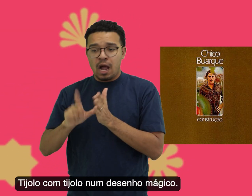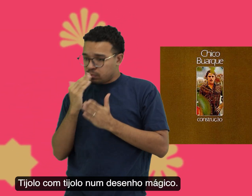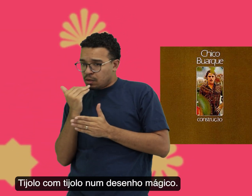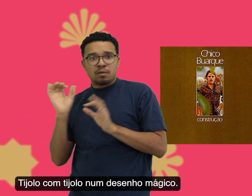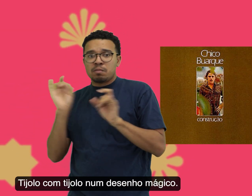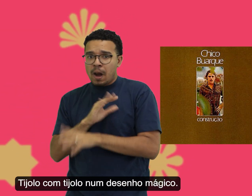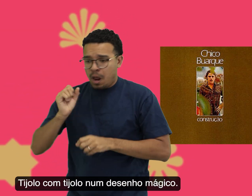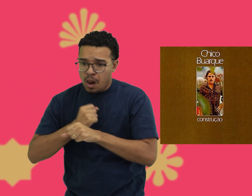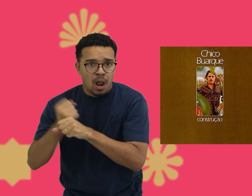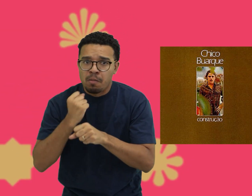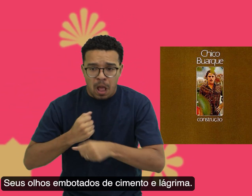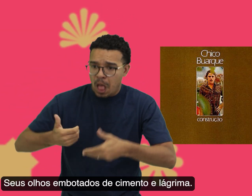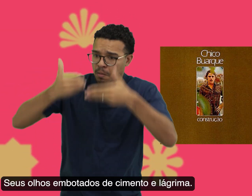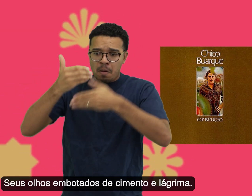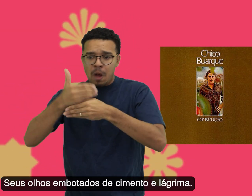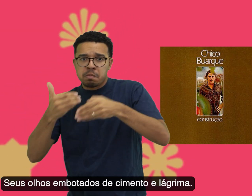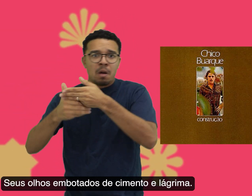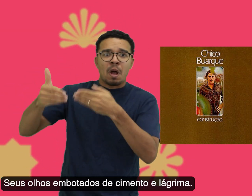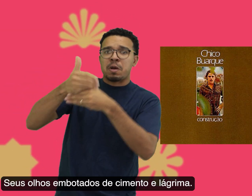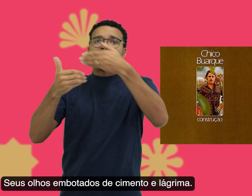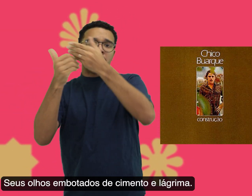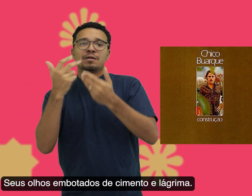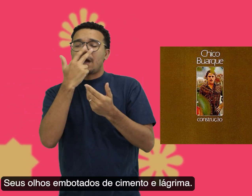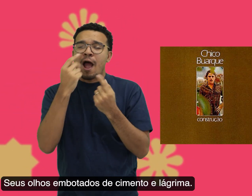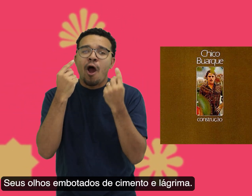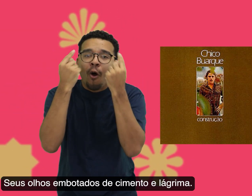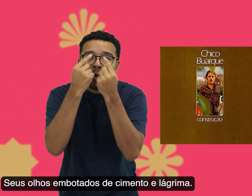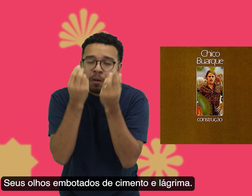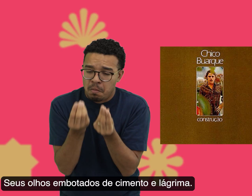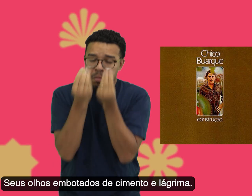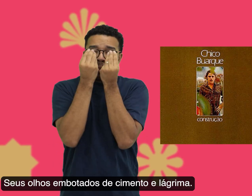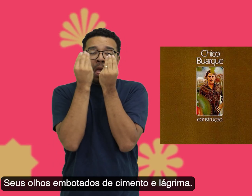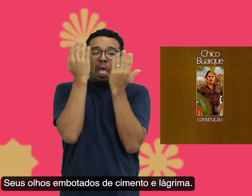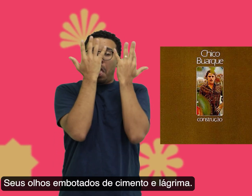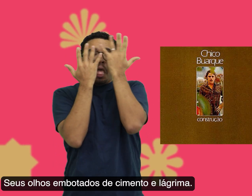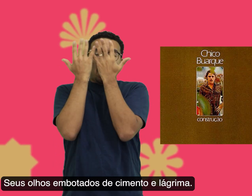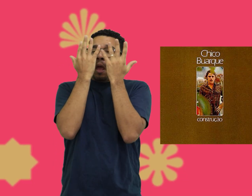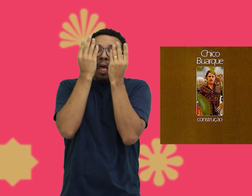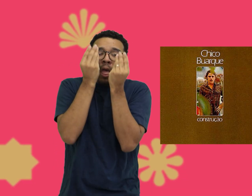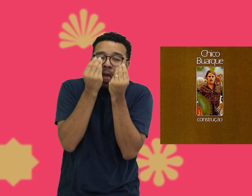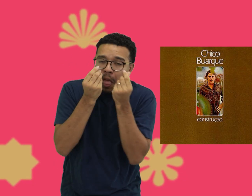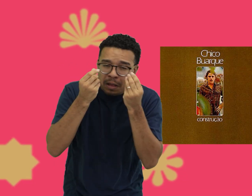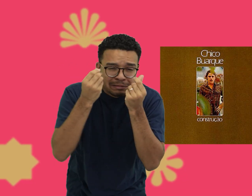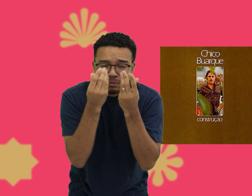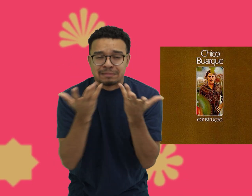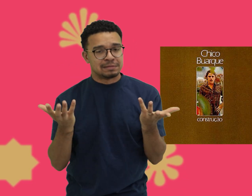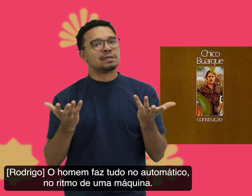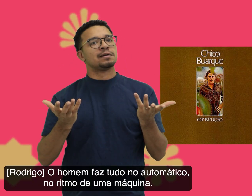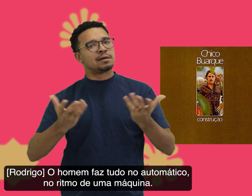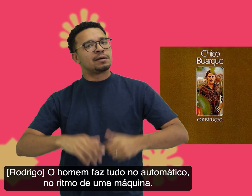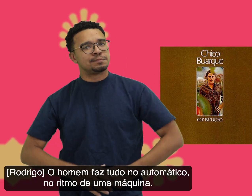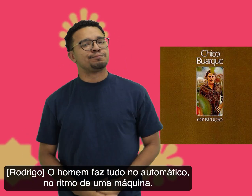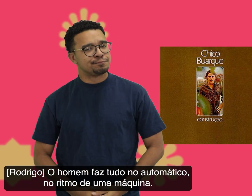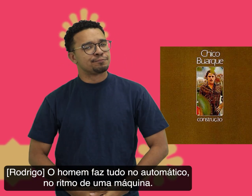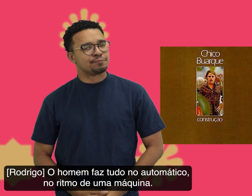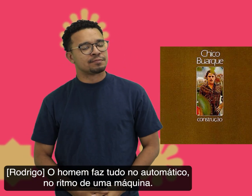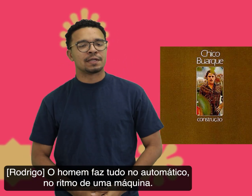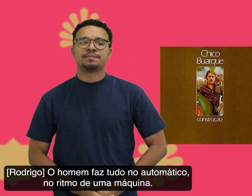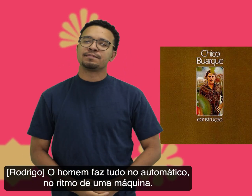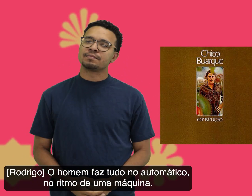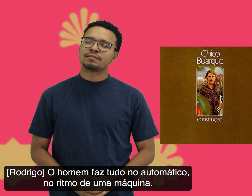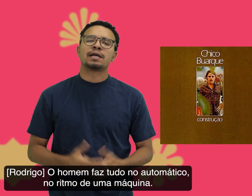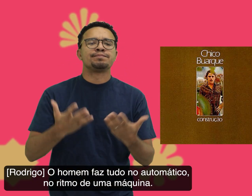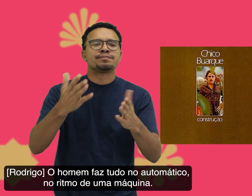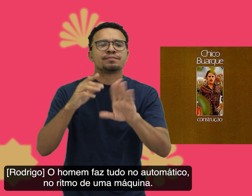com tijolo num desenho mágico. Seus olhos embotados de cimento e lágrima. O homem